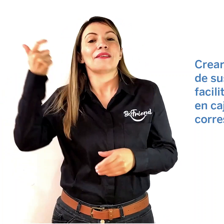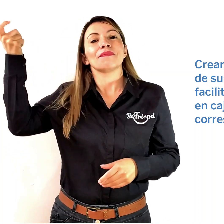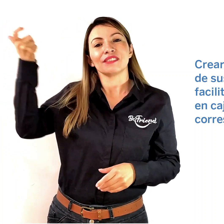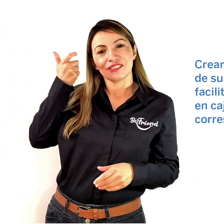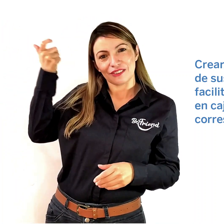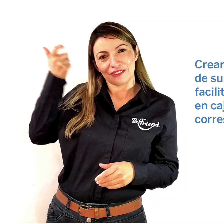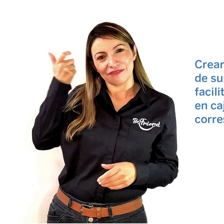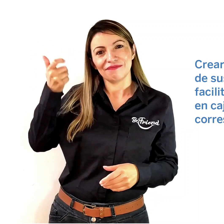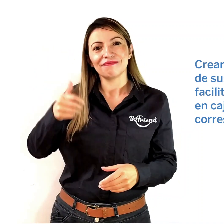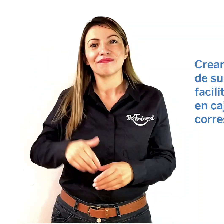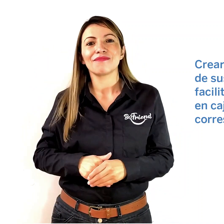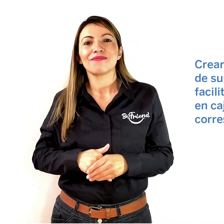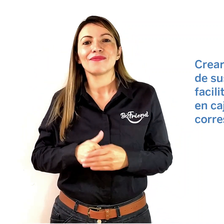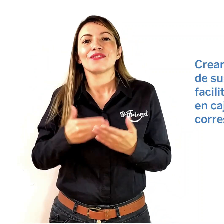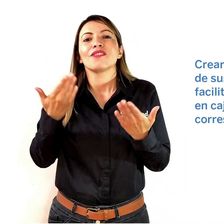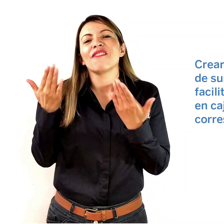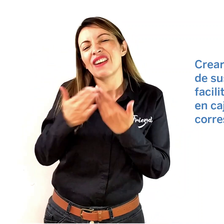canales digitales.